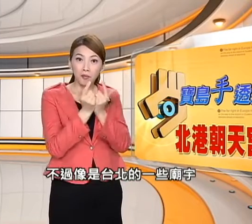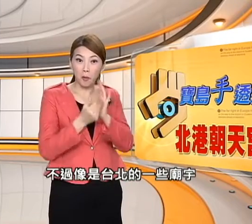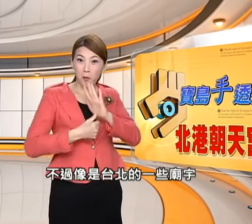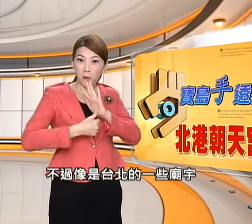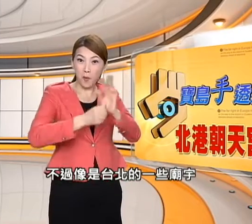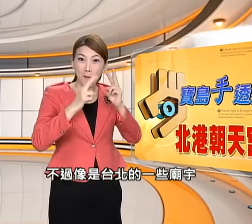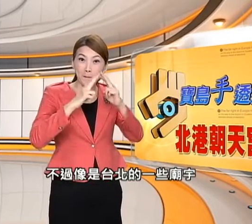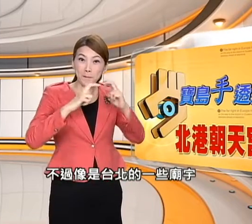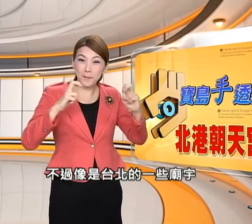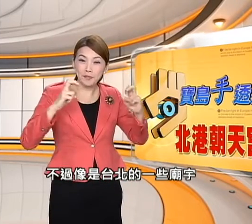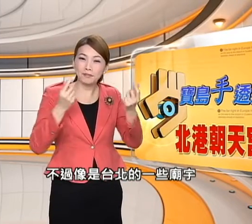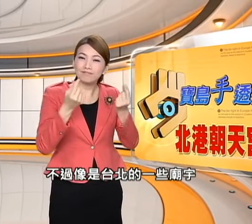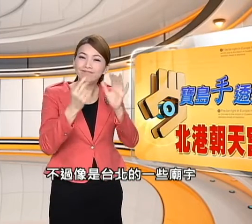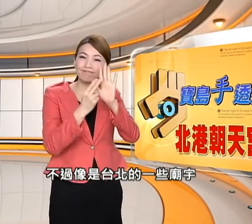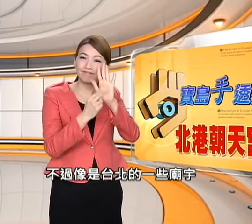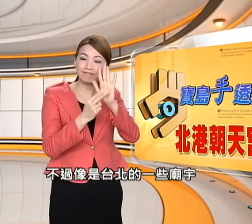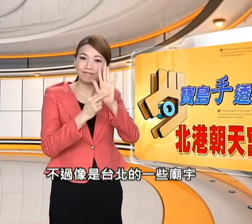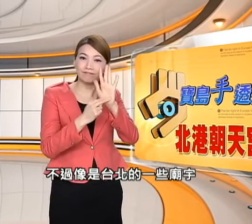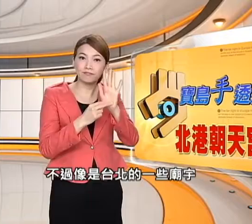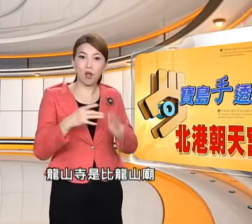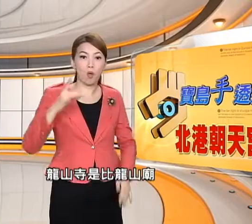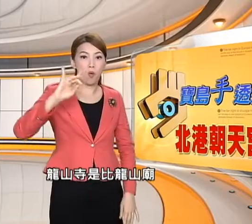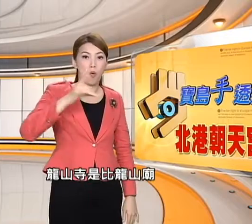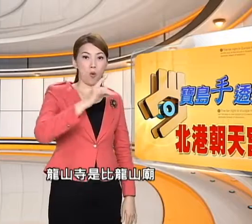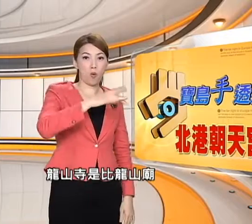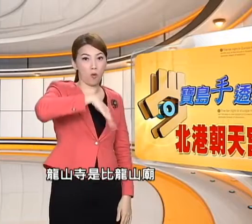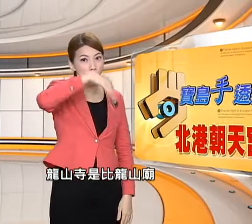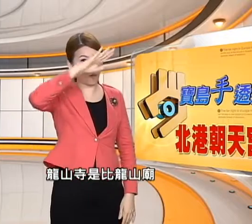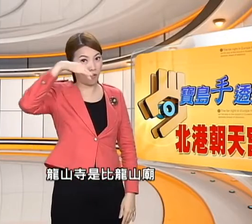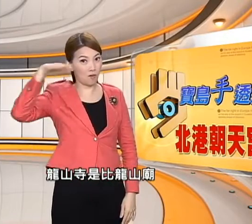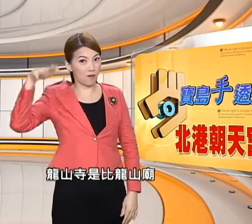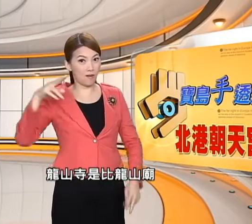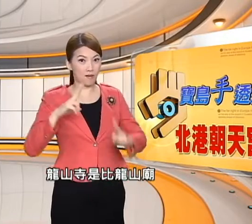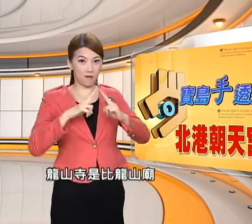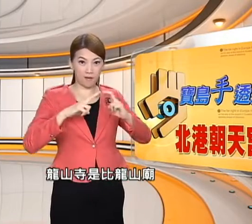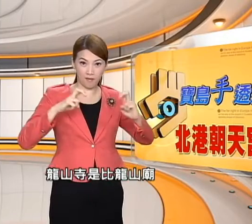像是台北的一些庙宇，龙山寺呢，我们是比龙山